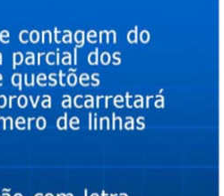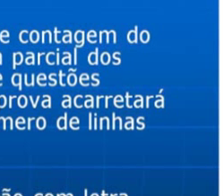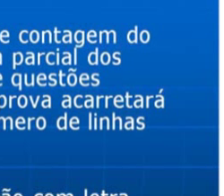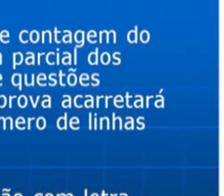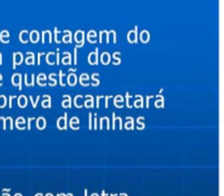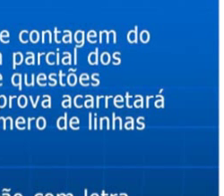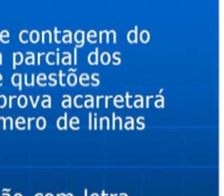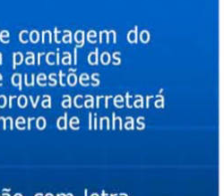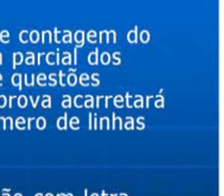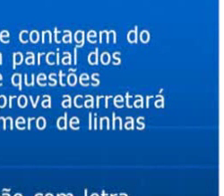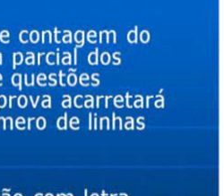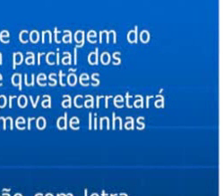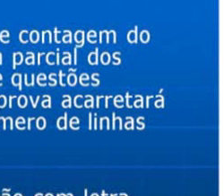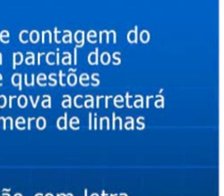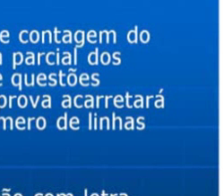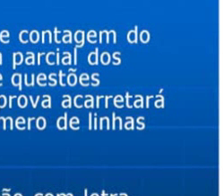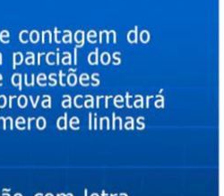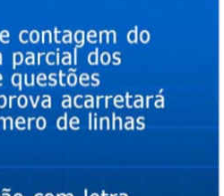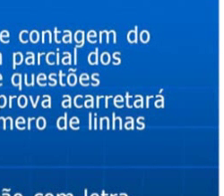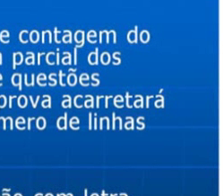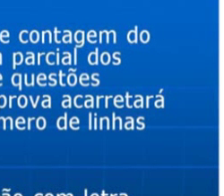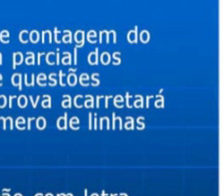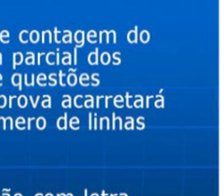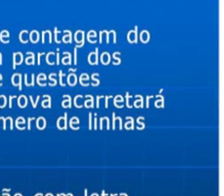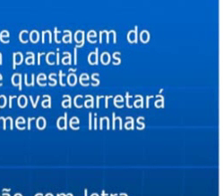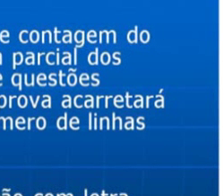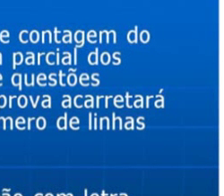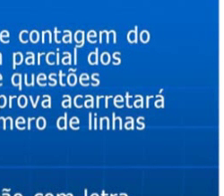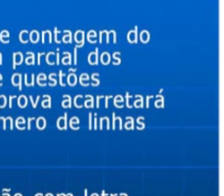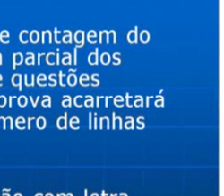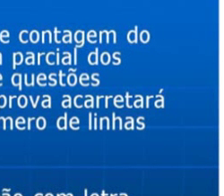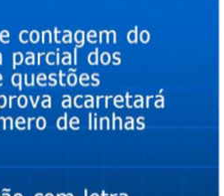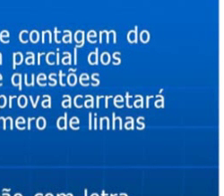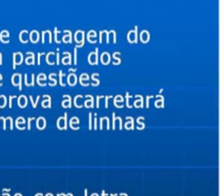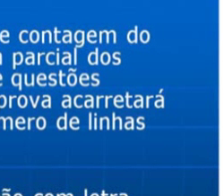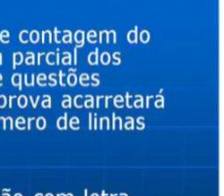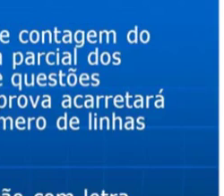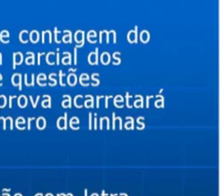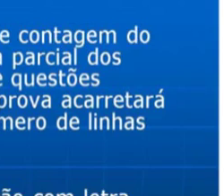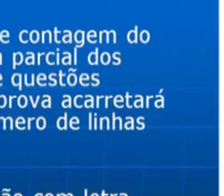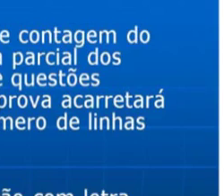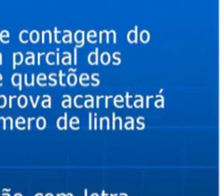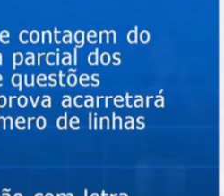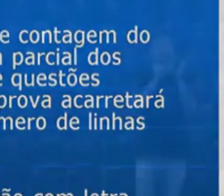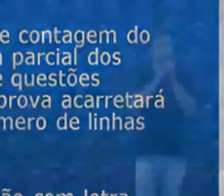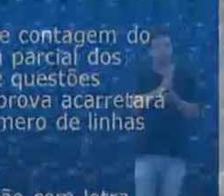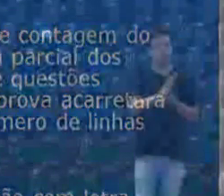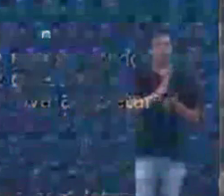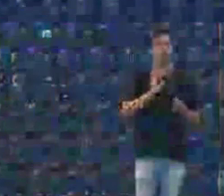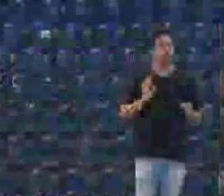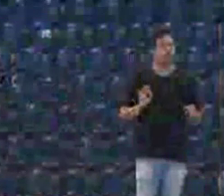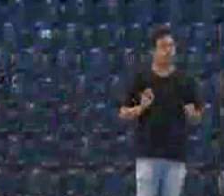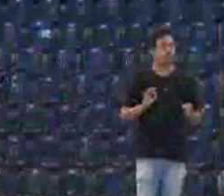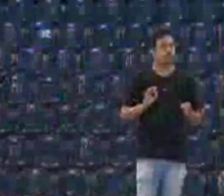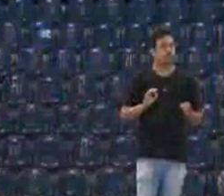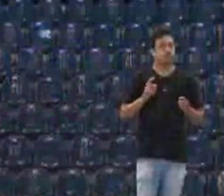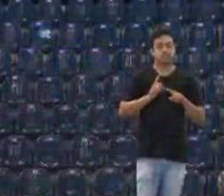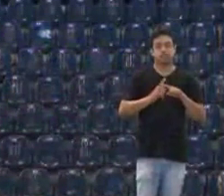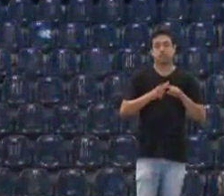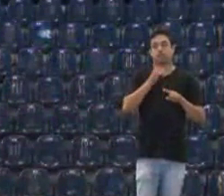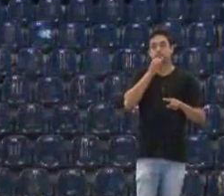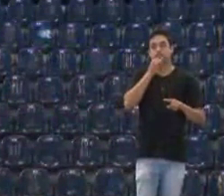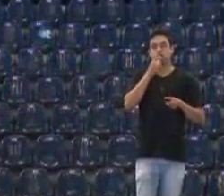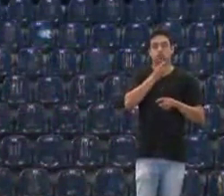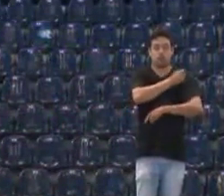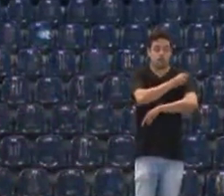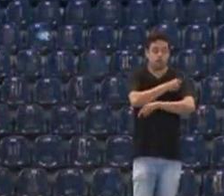ou de questões objetivas do caderno de prova acarretará a desconsideração do número de linhas copiadas. O aluno está fazendo